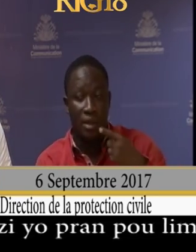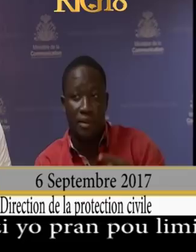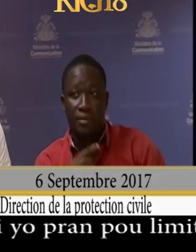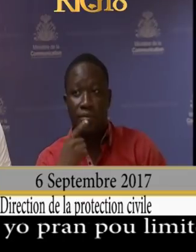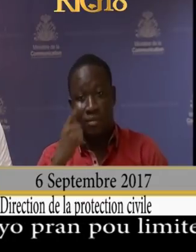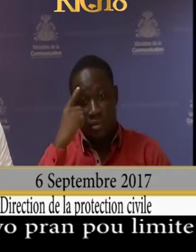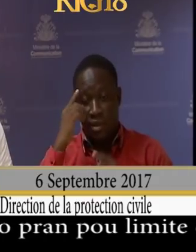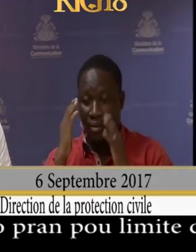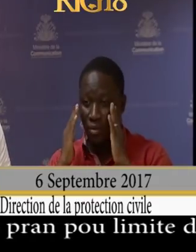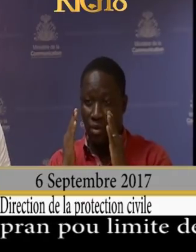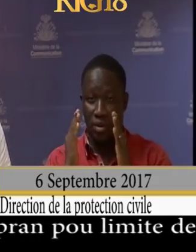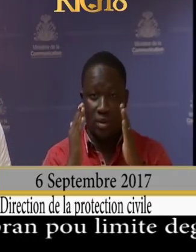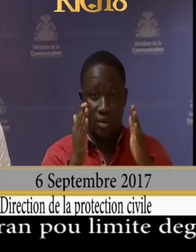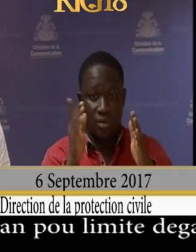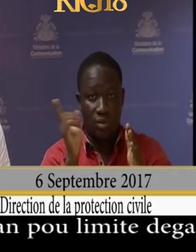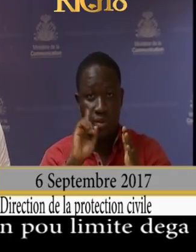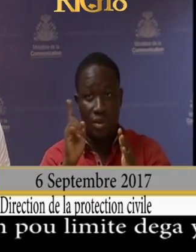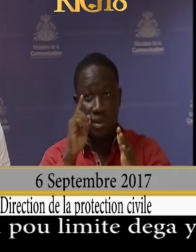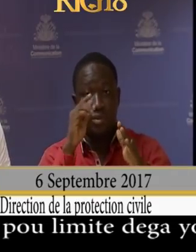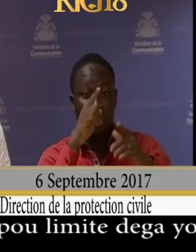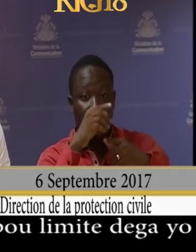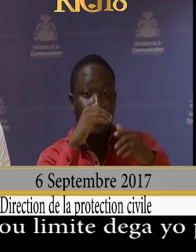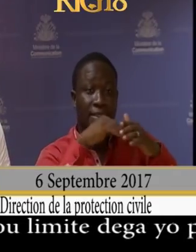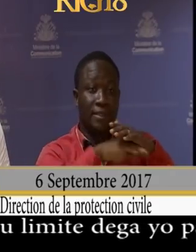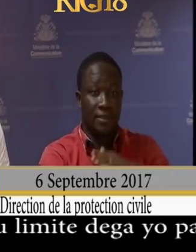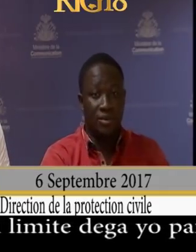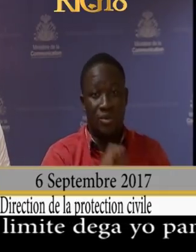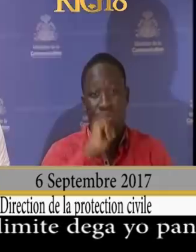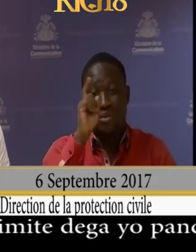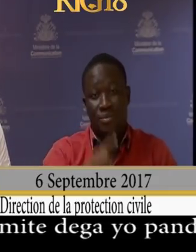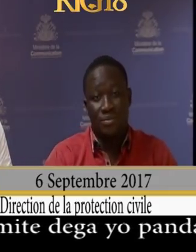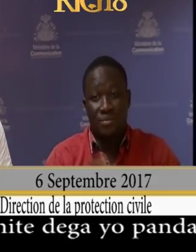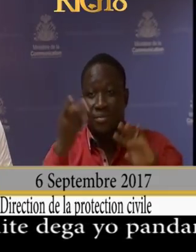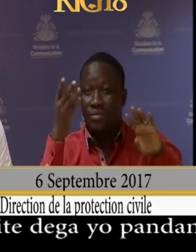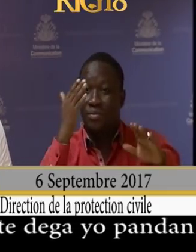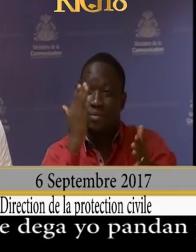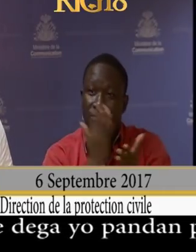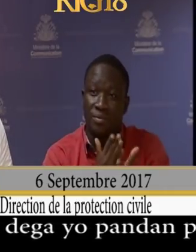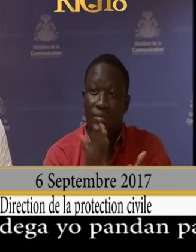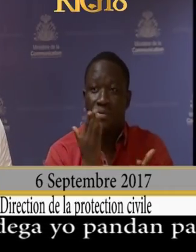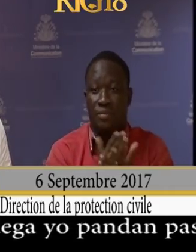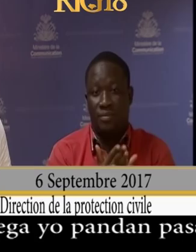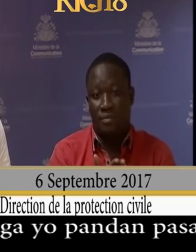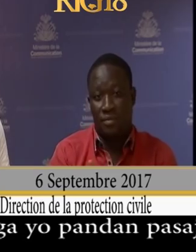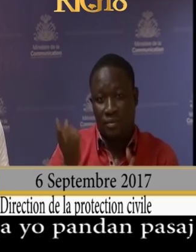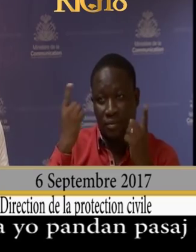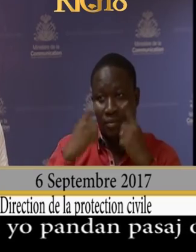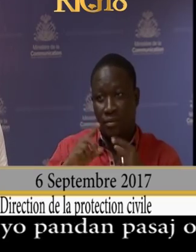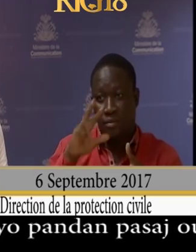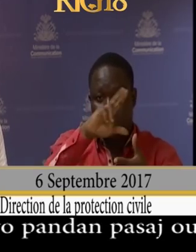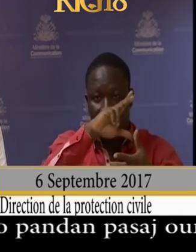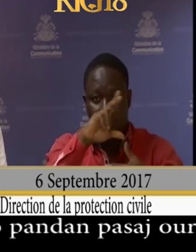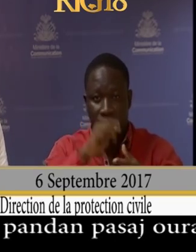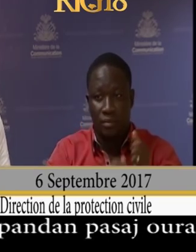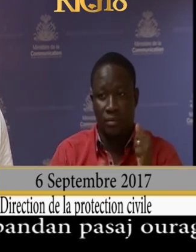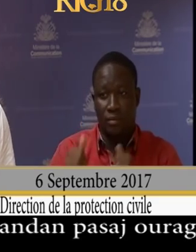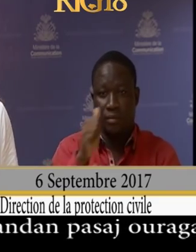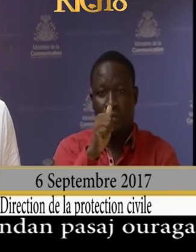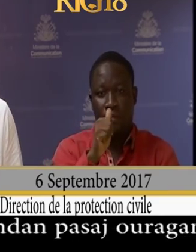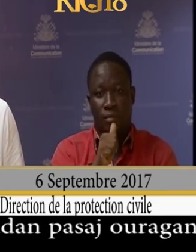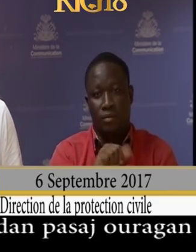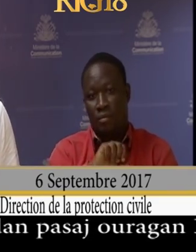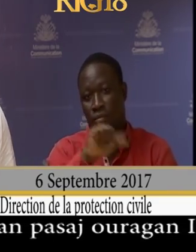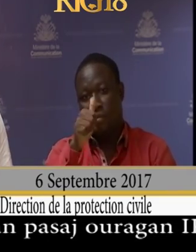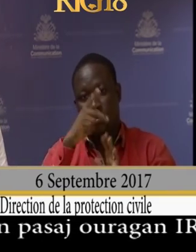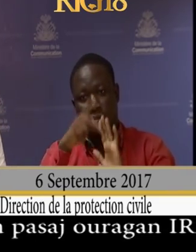capable orienter vers un abri en façon pour ou pas obligé exposer tête tout dans moment que cyclone Irma pas passé. Une autre